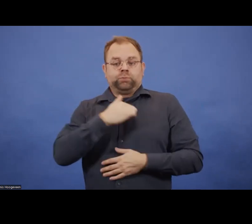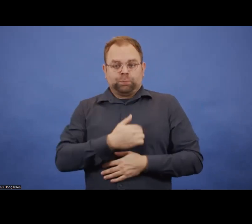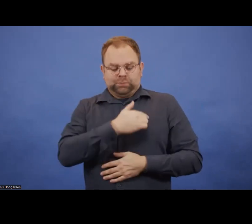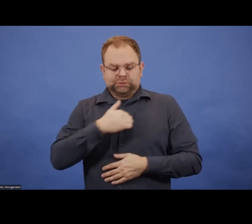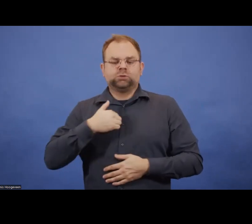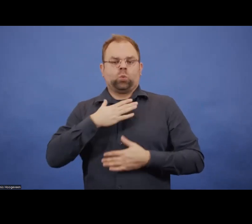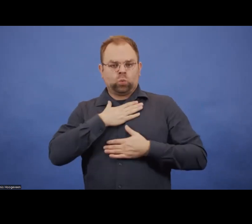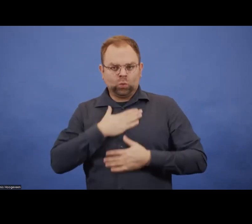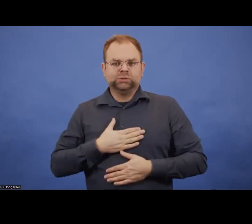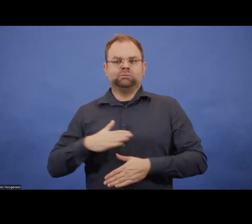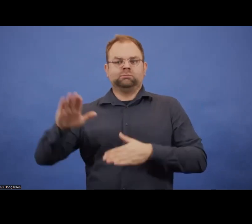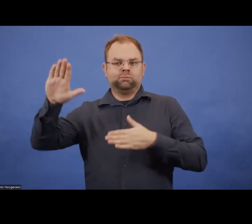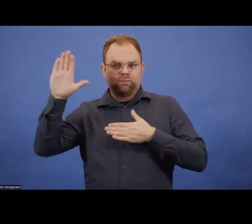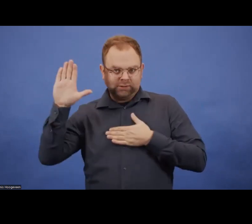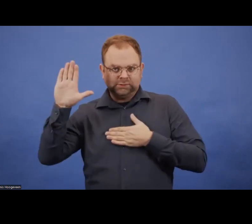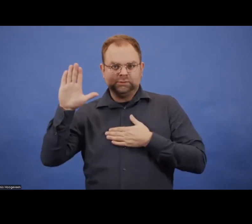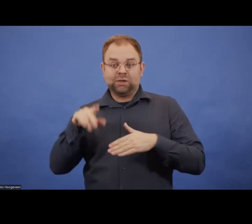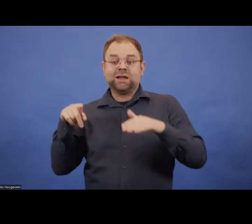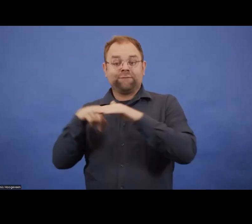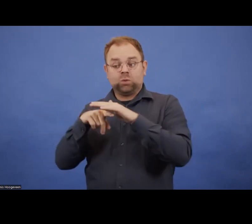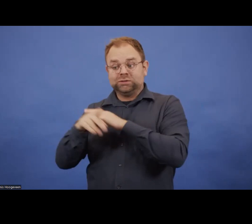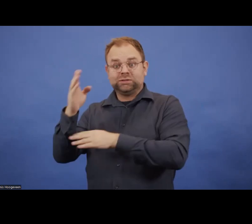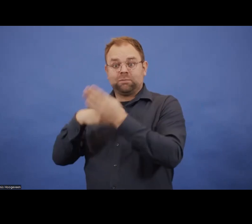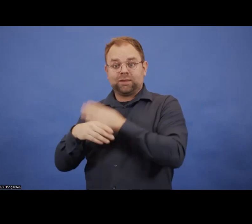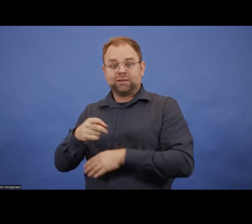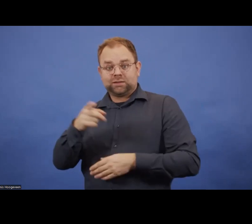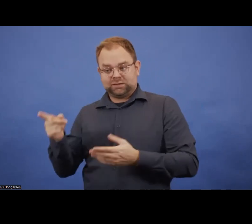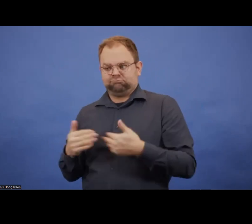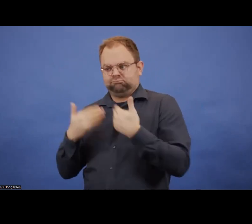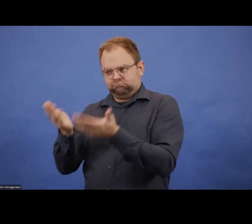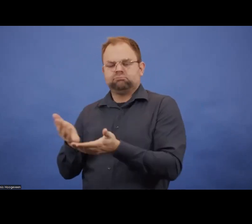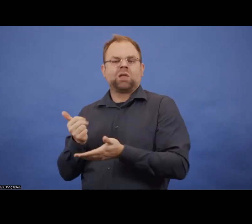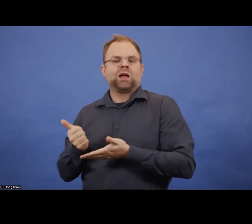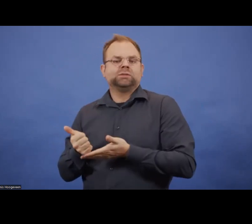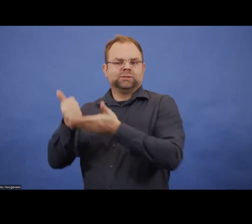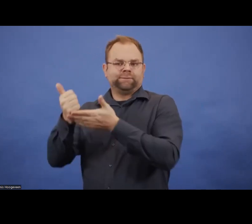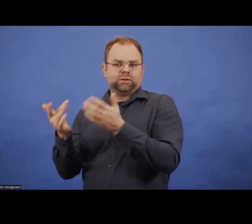la discapacidad. Y, por ejemplo,